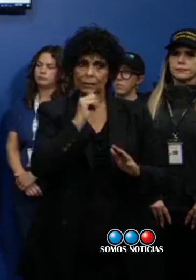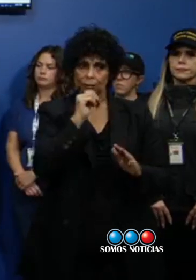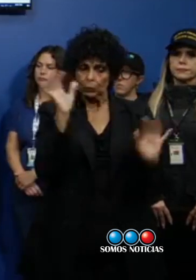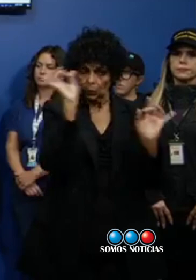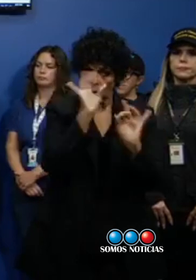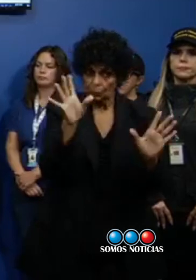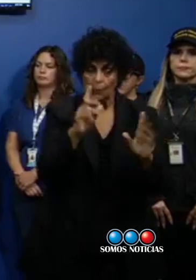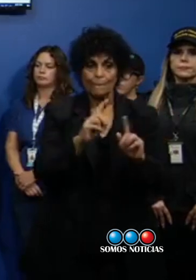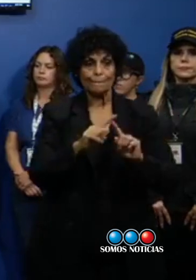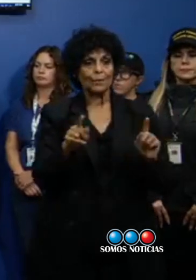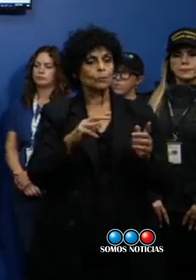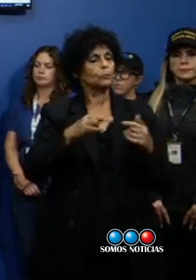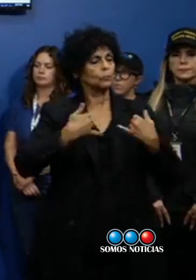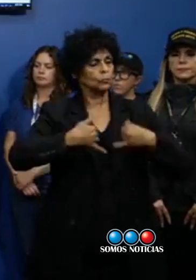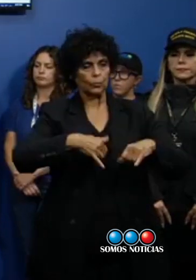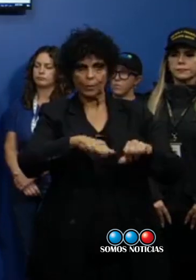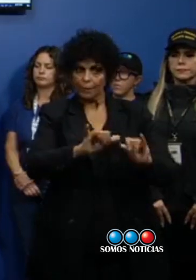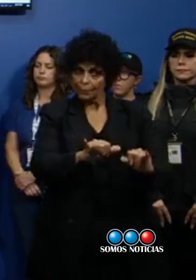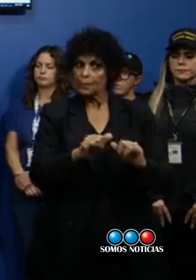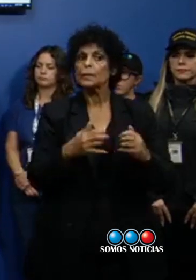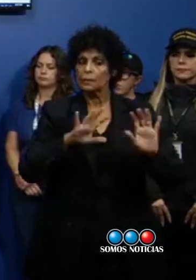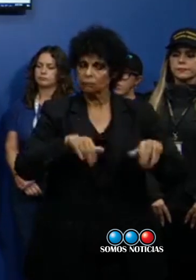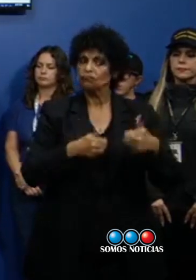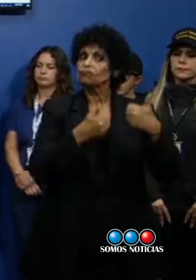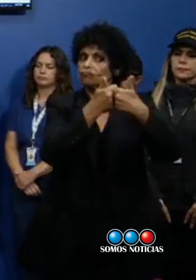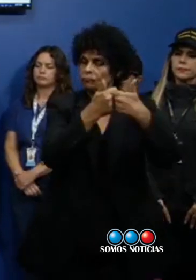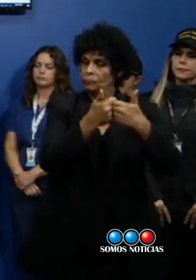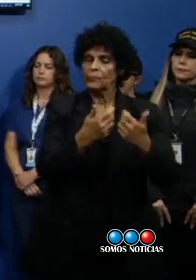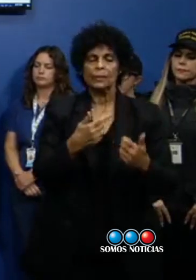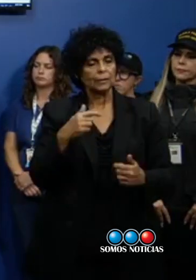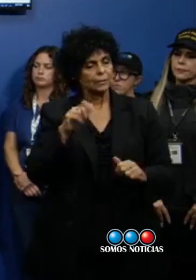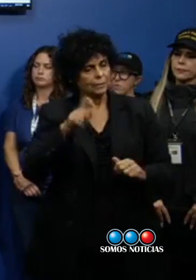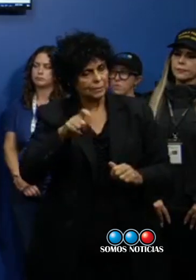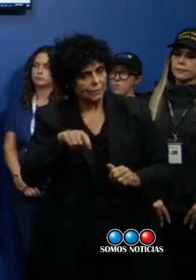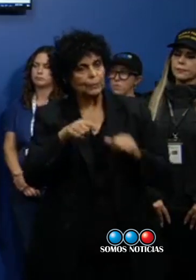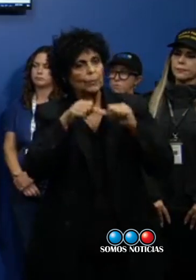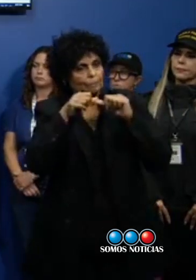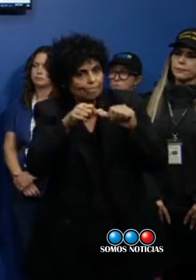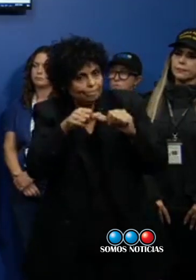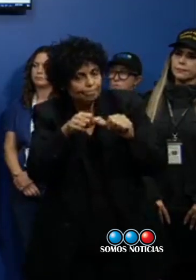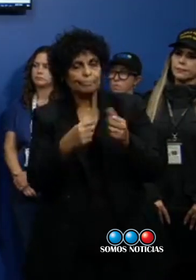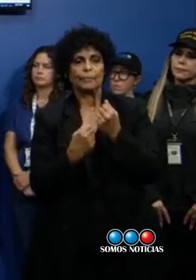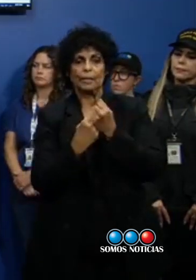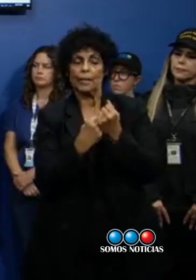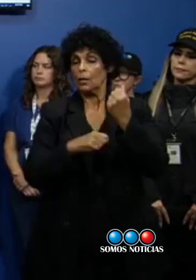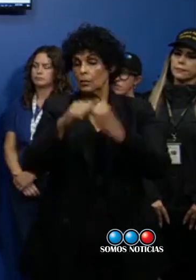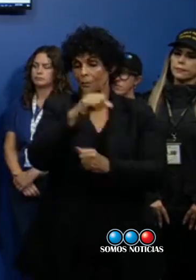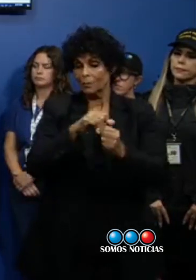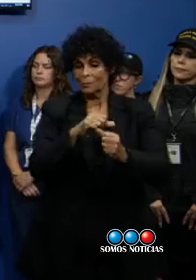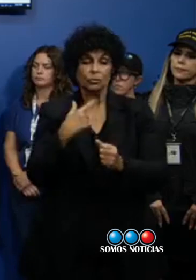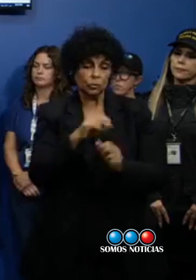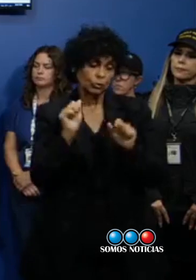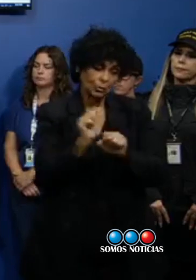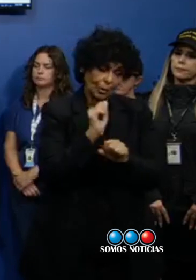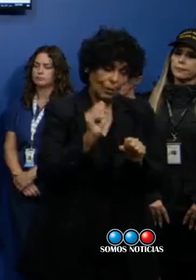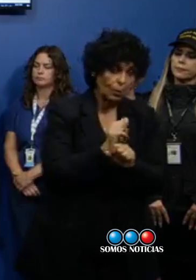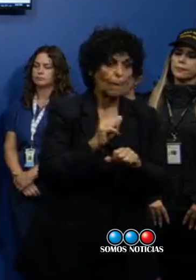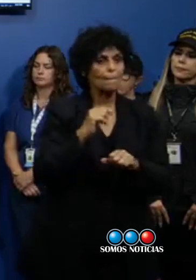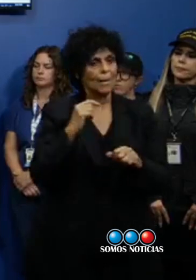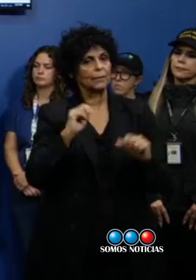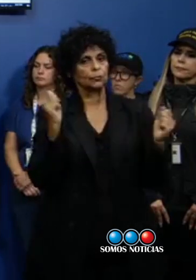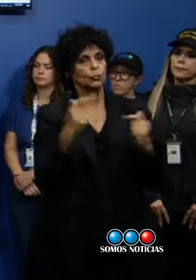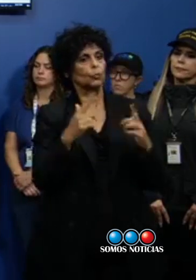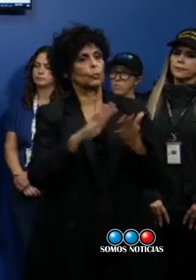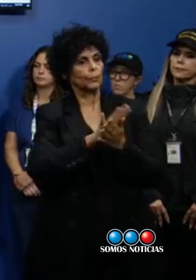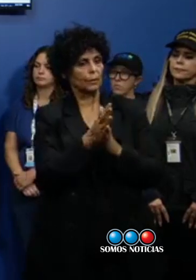no disminuye los desafíos que muchos están enfrentando sigamos apoyándonos unos a otros mientras trabajamos hacia la recuperación